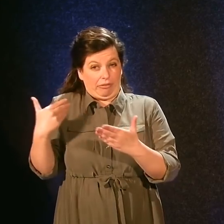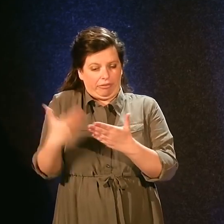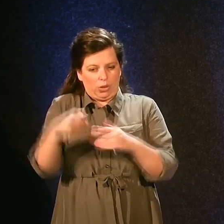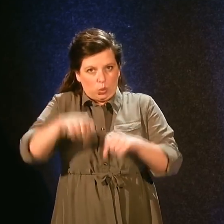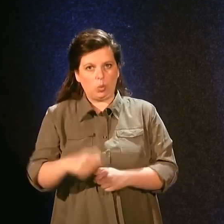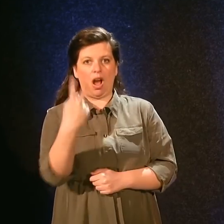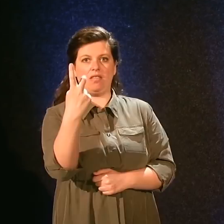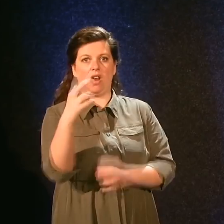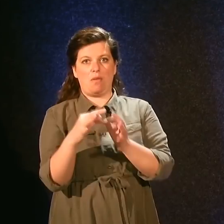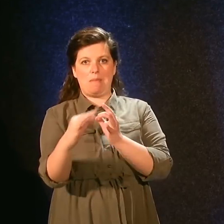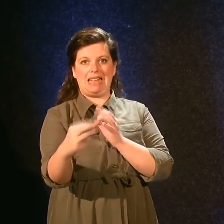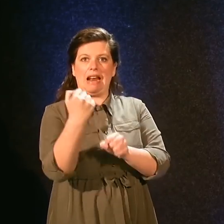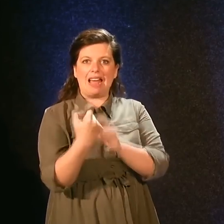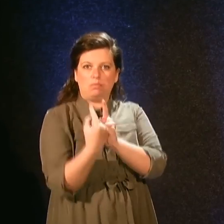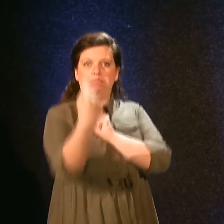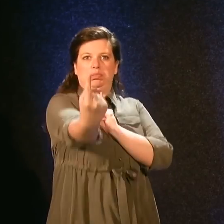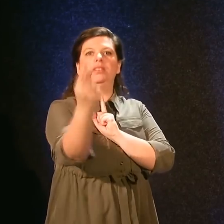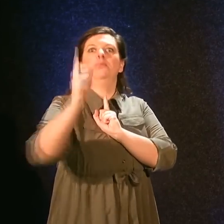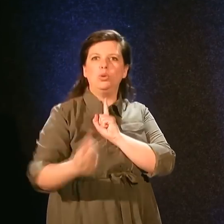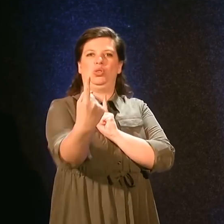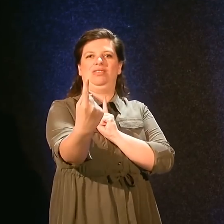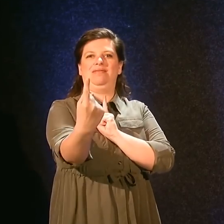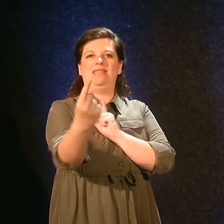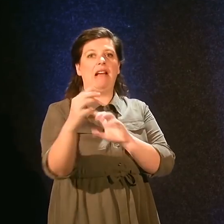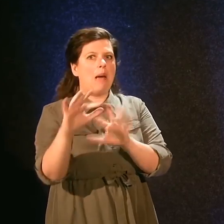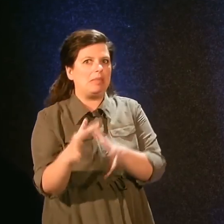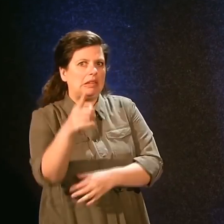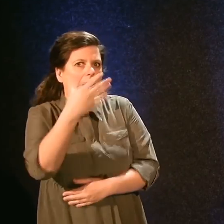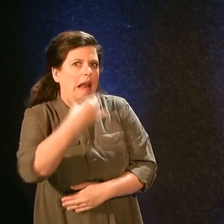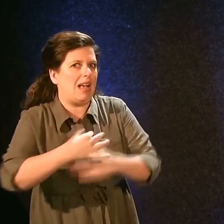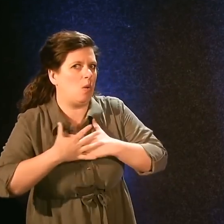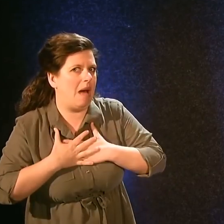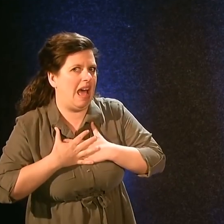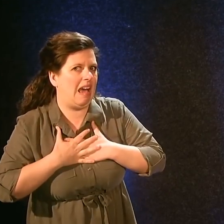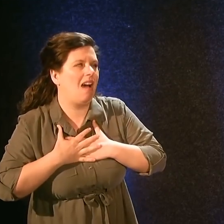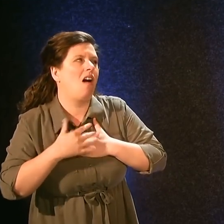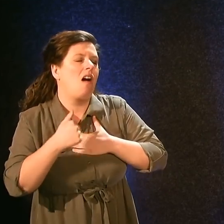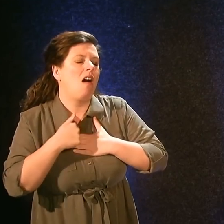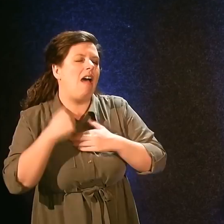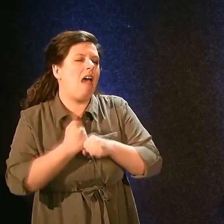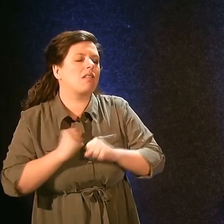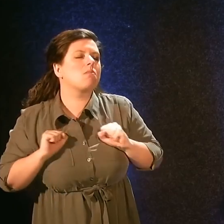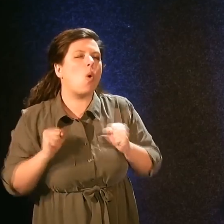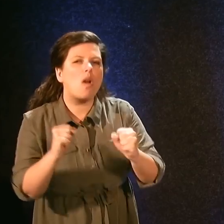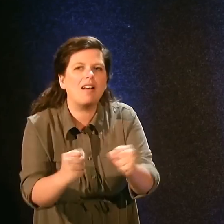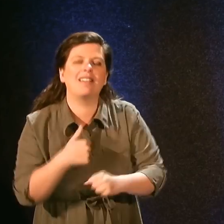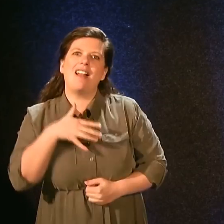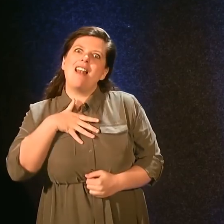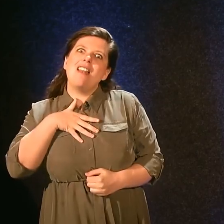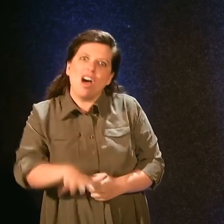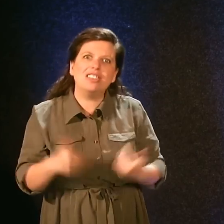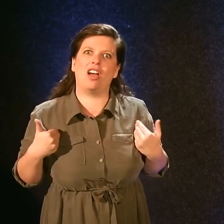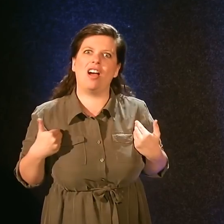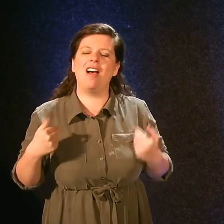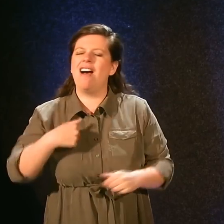afstand houden tot elkaar. En als je een beetje op mij lijkt, dan weet je hoe moeilijk dat is. Ik vind het lastig. Ik hou ervan